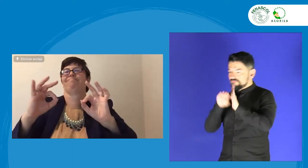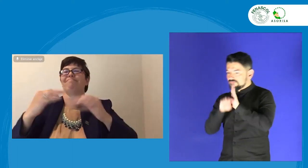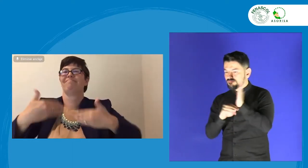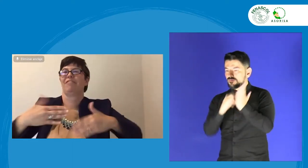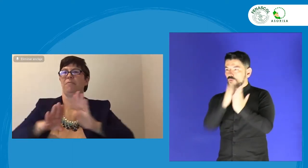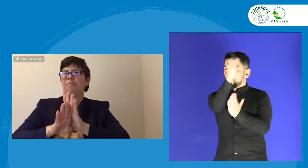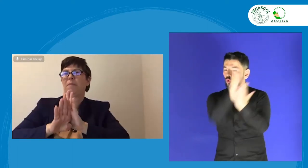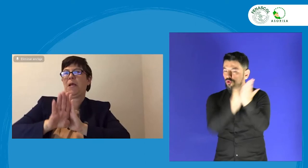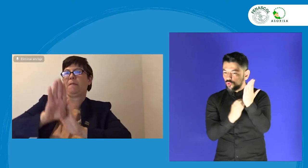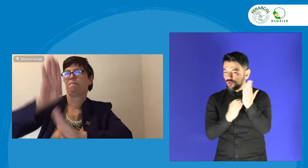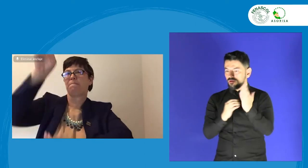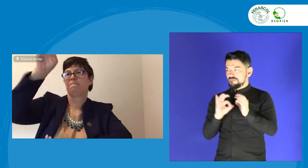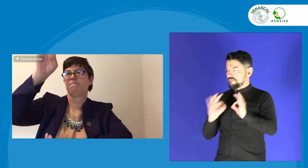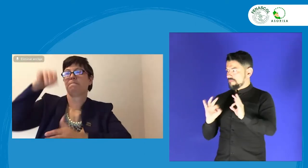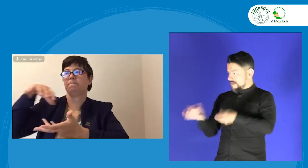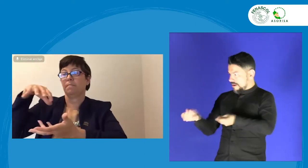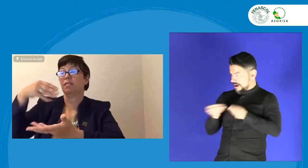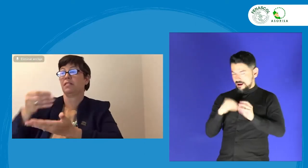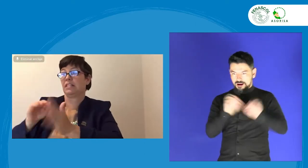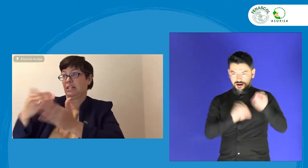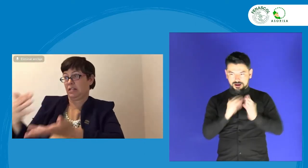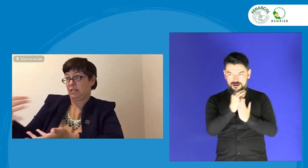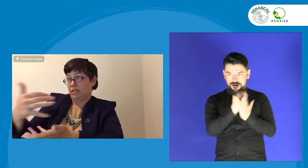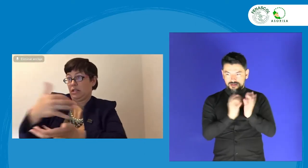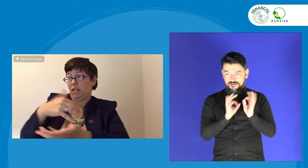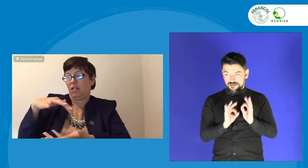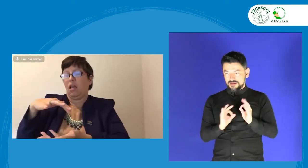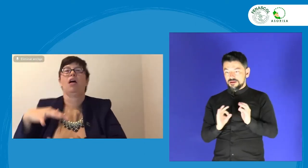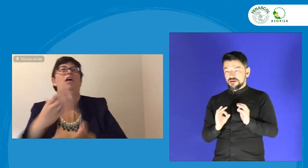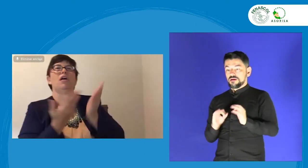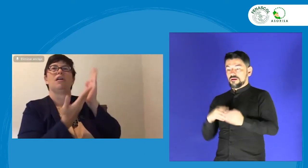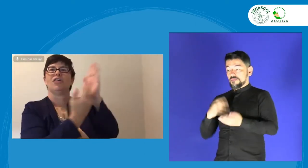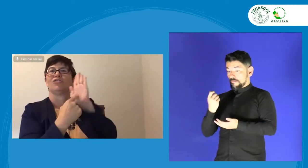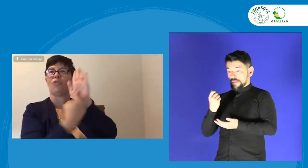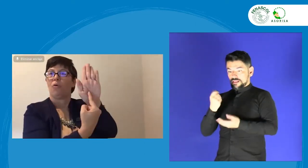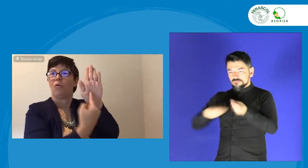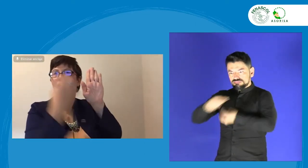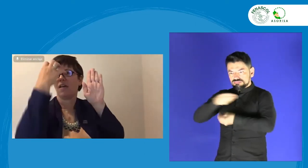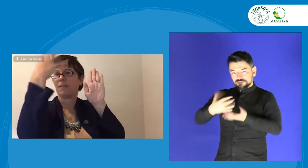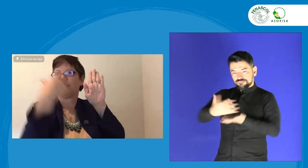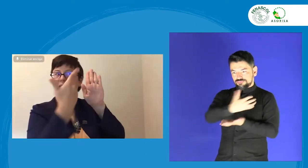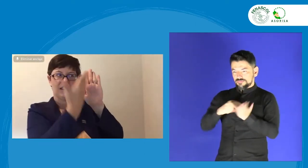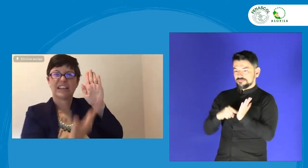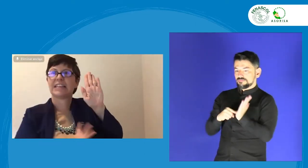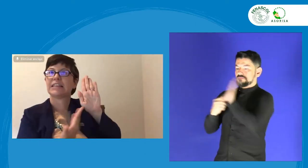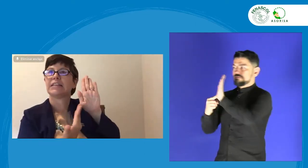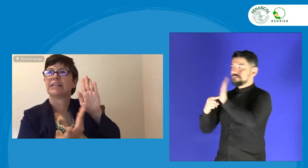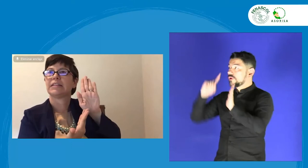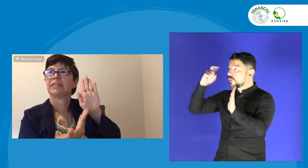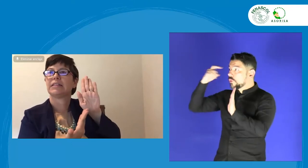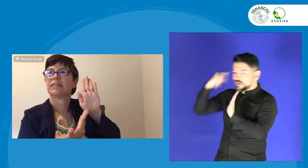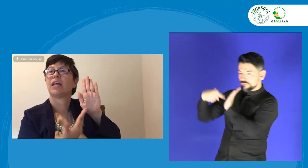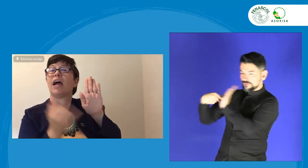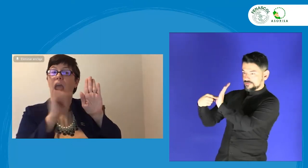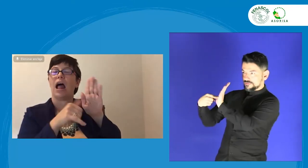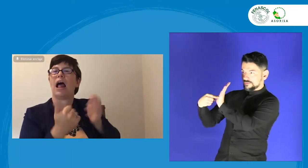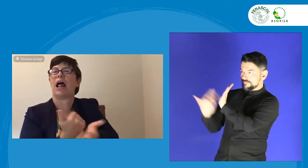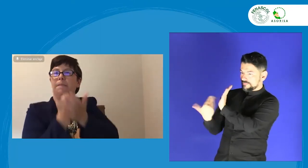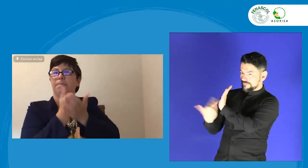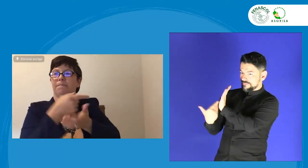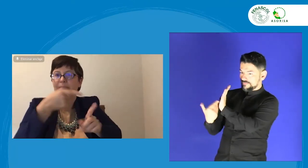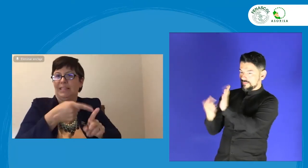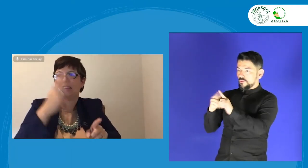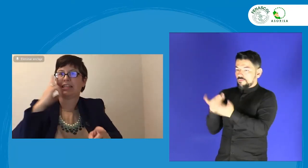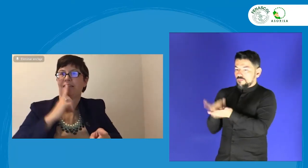muy pensando directamente en la persona sorda, pensando en la lengua de señas, y con esto, al ver este crecimiento, ver